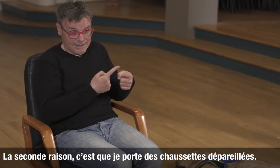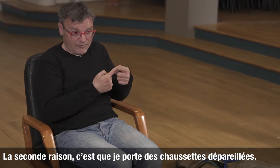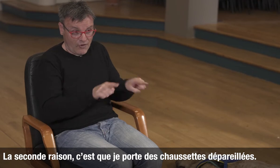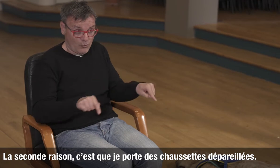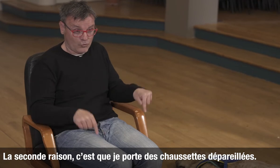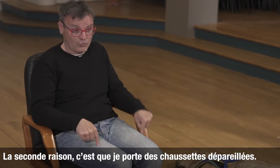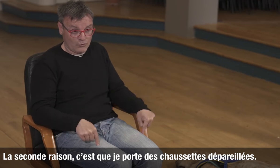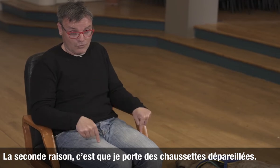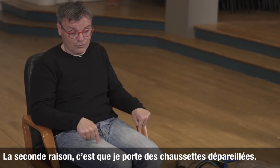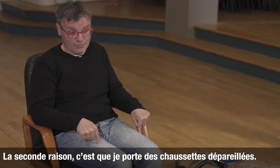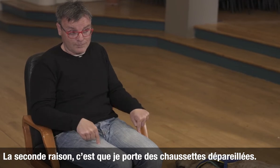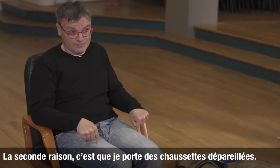moi, je porte des chaussettes dépareillées.